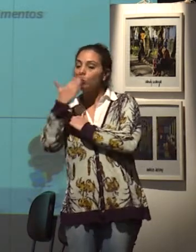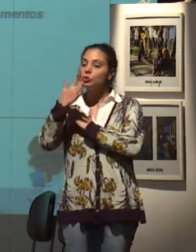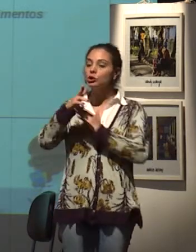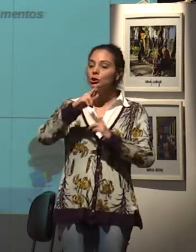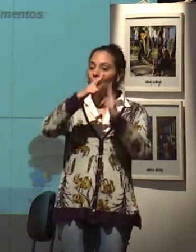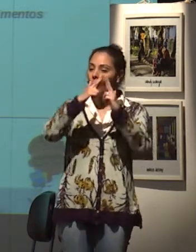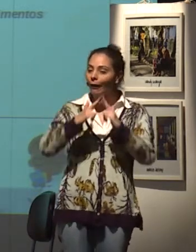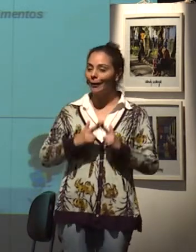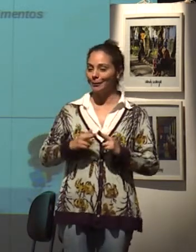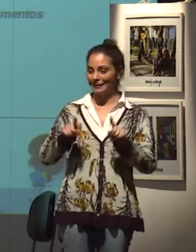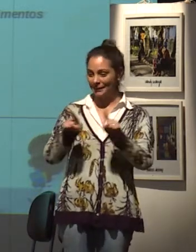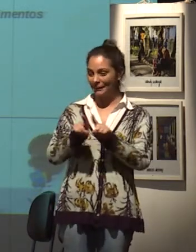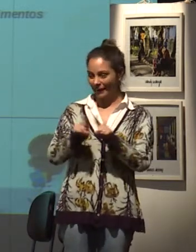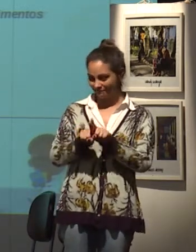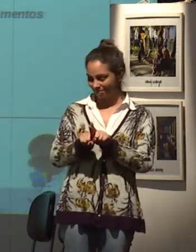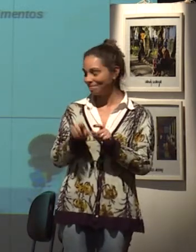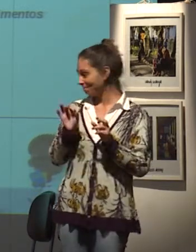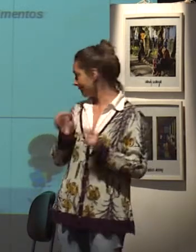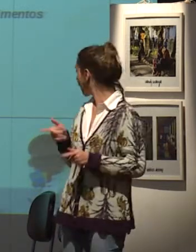Mas essa pessoa está pesquisando um outro tipo de rima também.